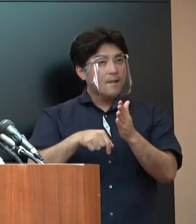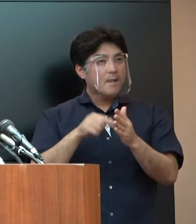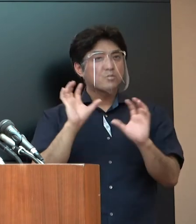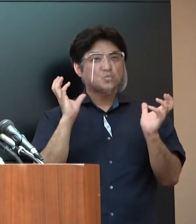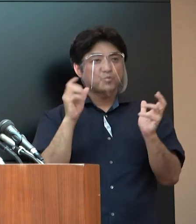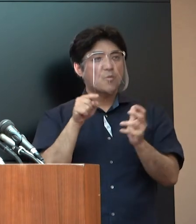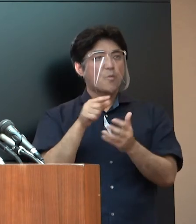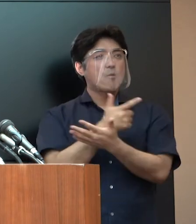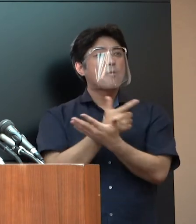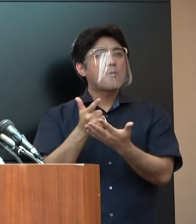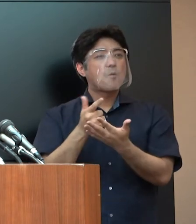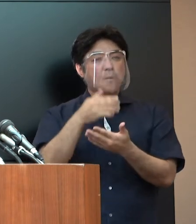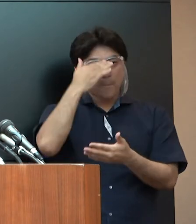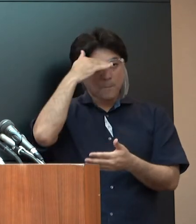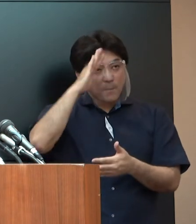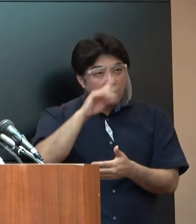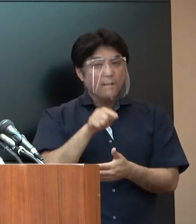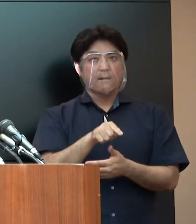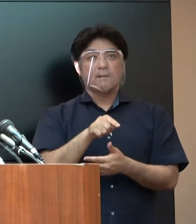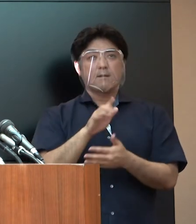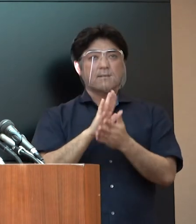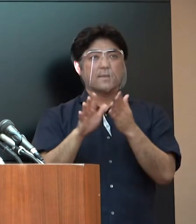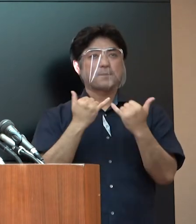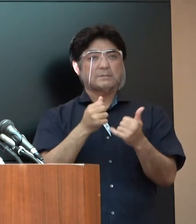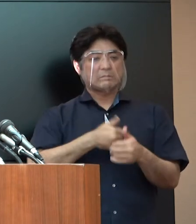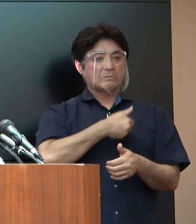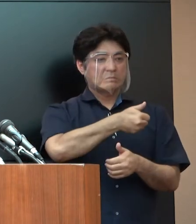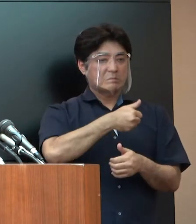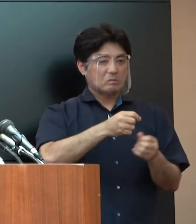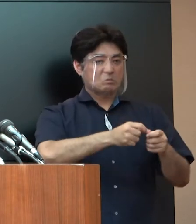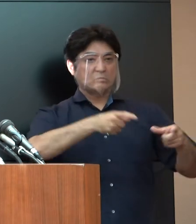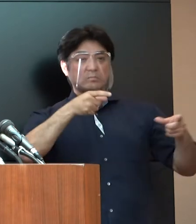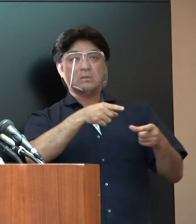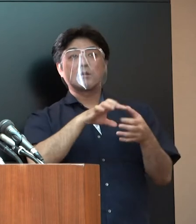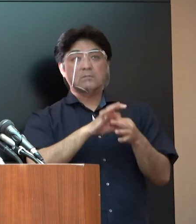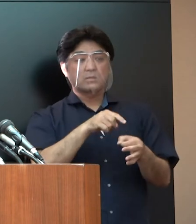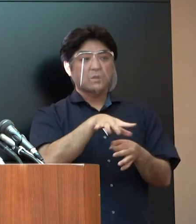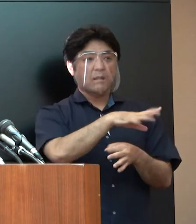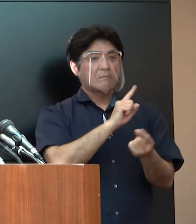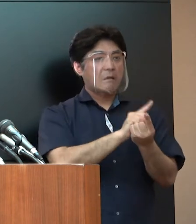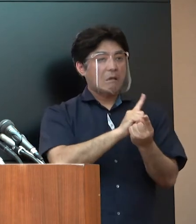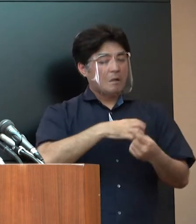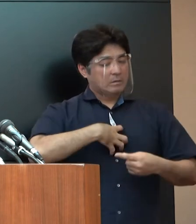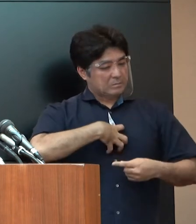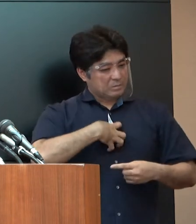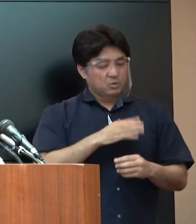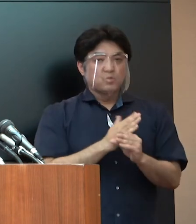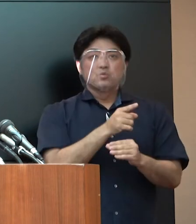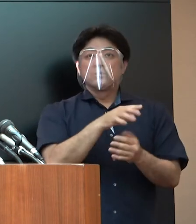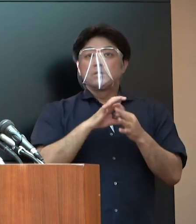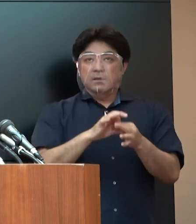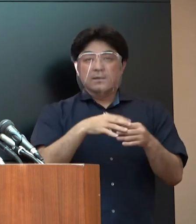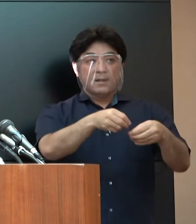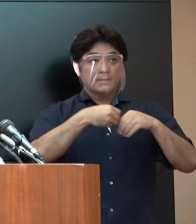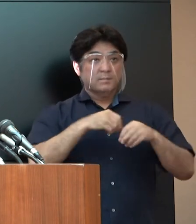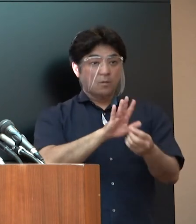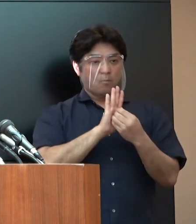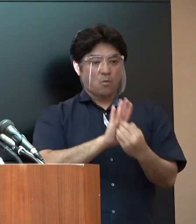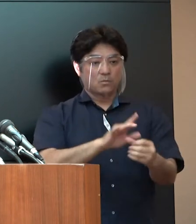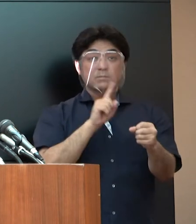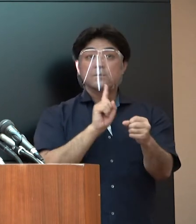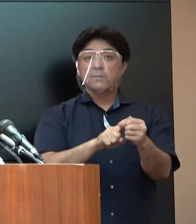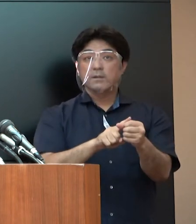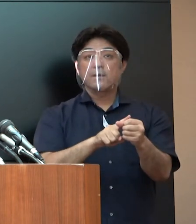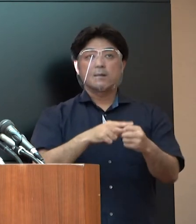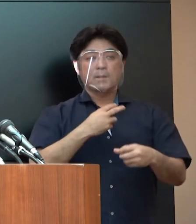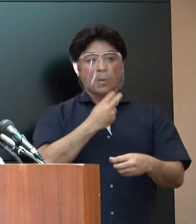療機関では発熱等の症状がある県民の受診が増加し、その対応に苦慮しております。感染症を予防するためにも